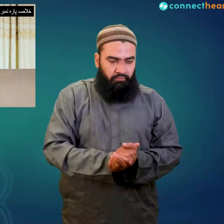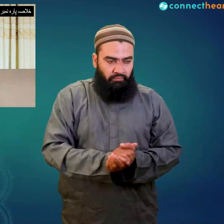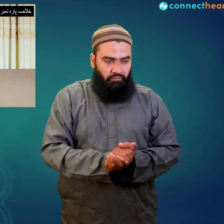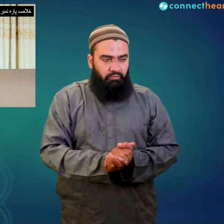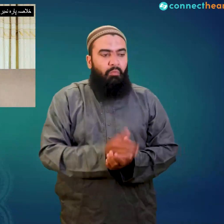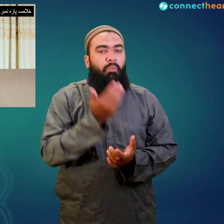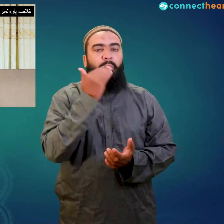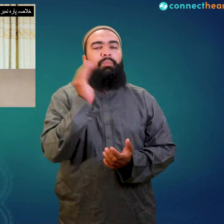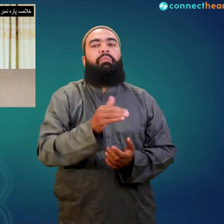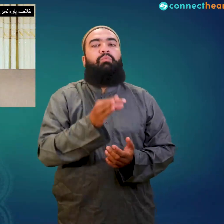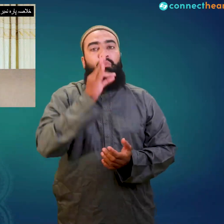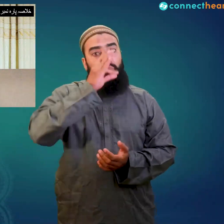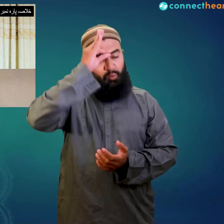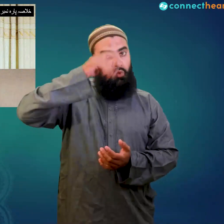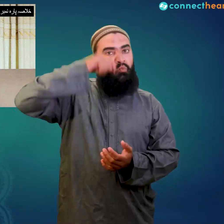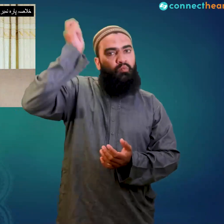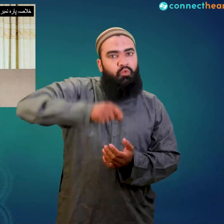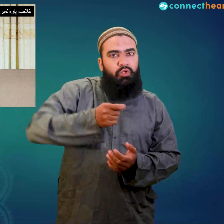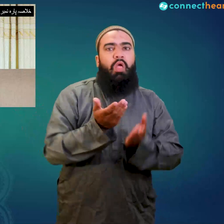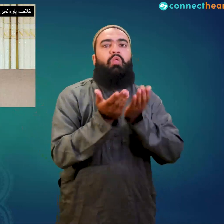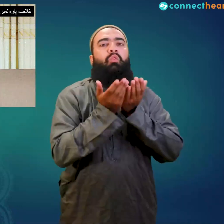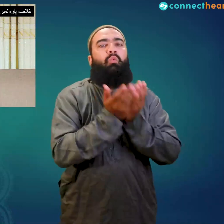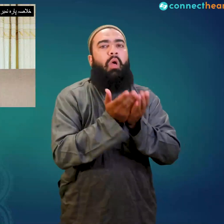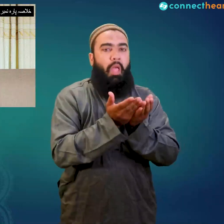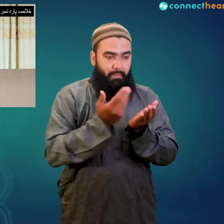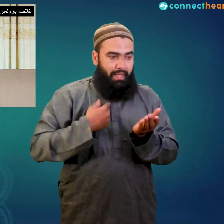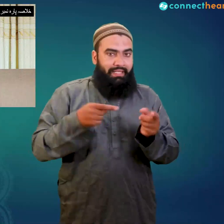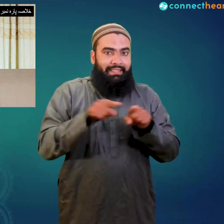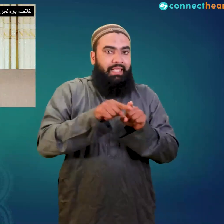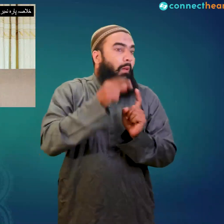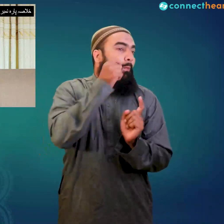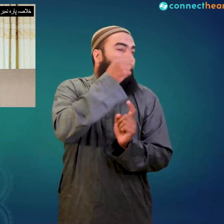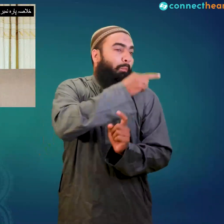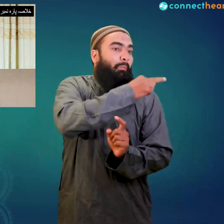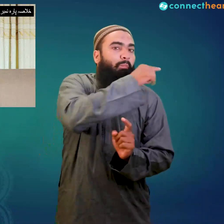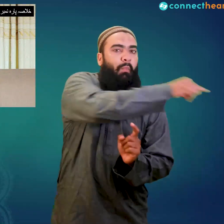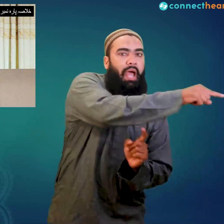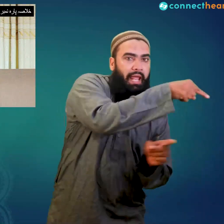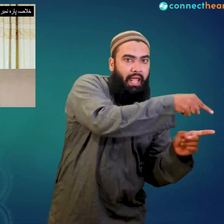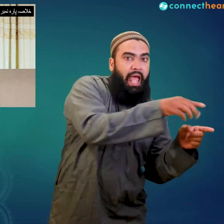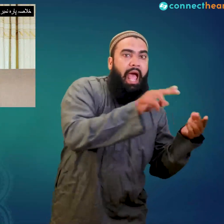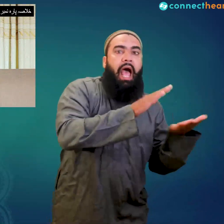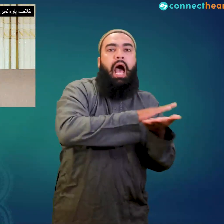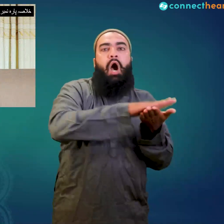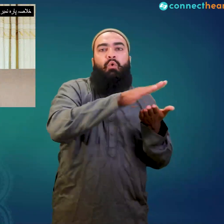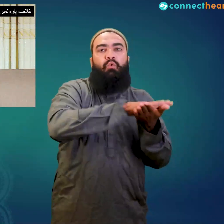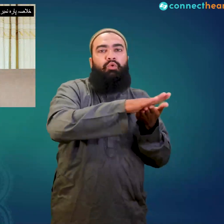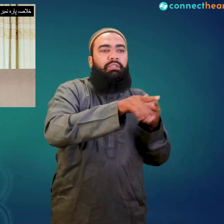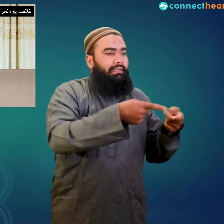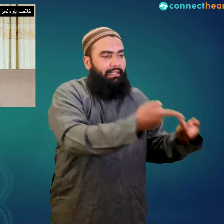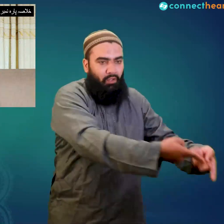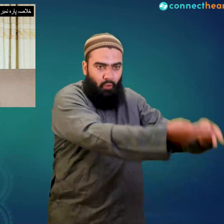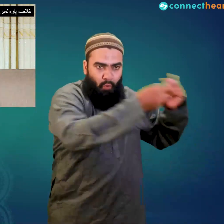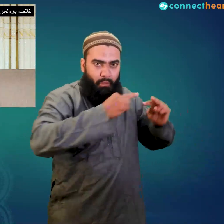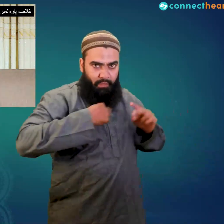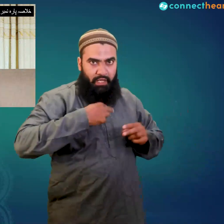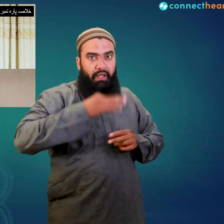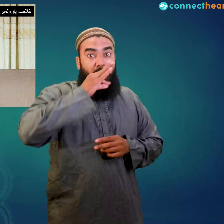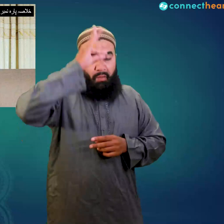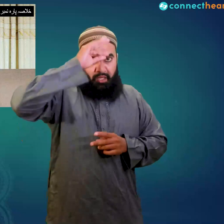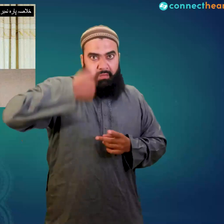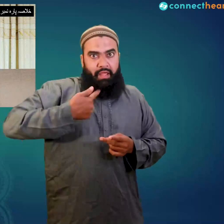الصلوۃ والسلام کے لیے دعا فرمائی کہ نبوت کے کام میں ان کو ان کا مددگار اور معاون بنا دیا